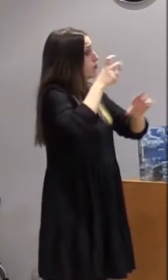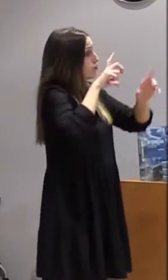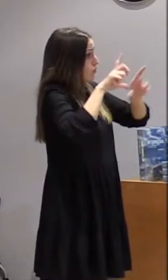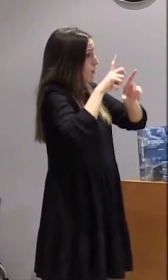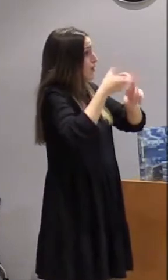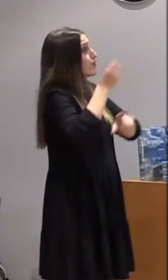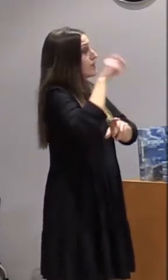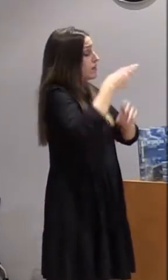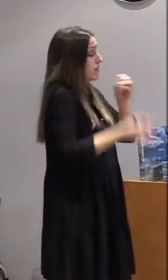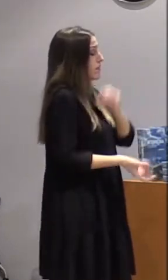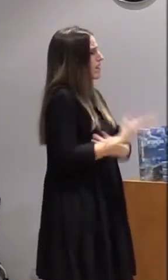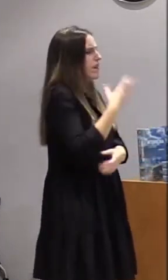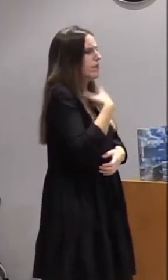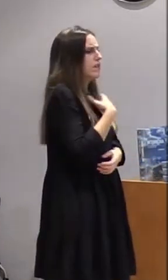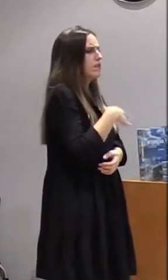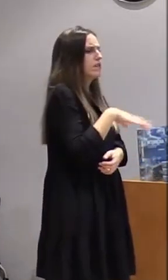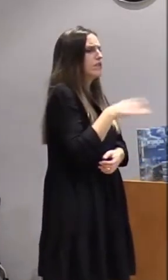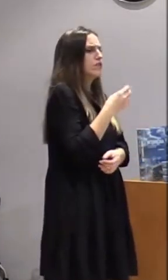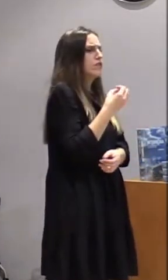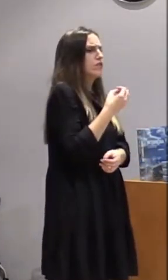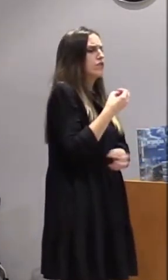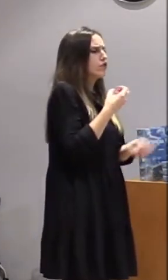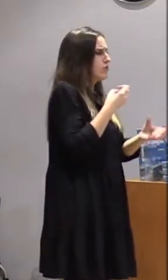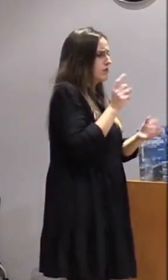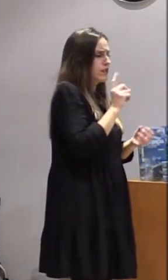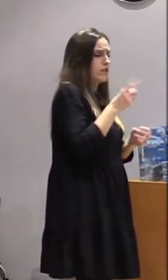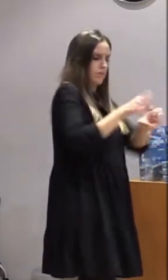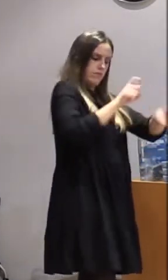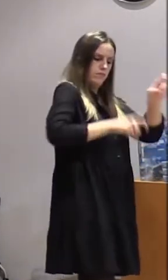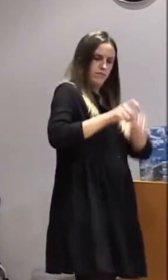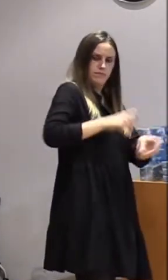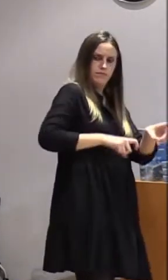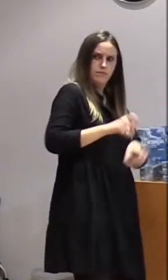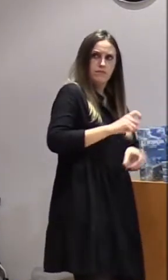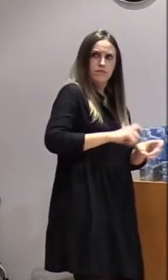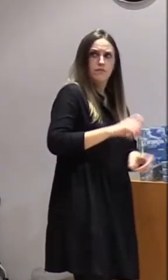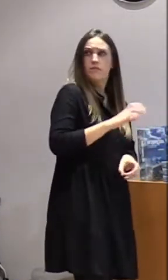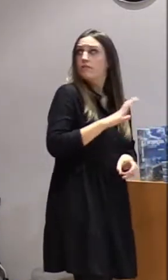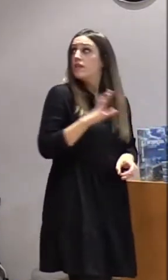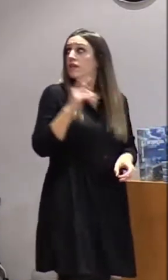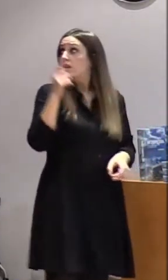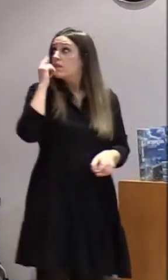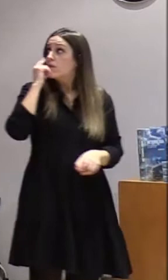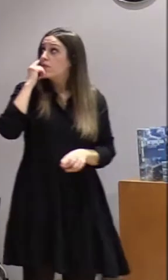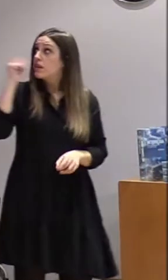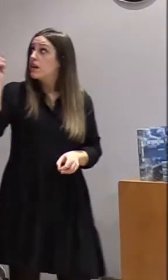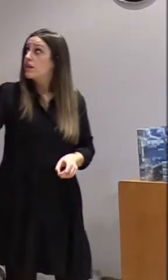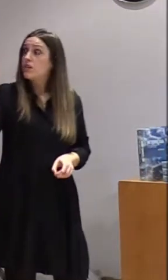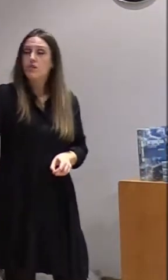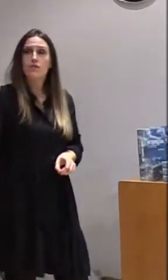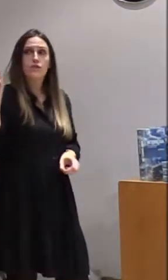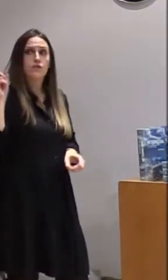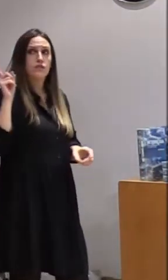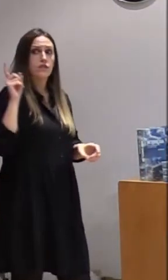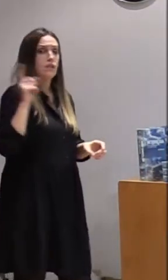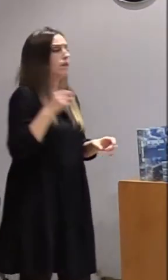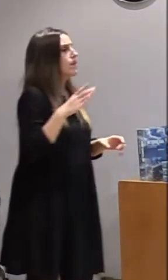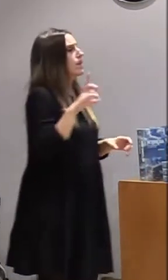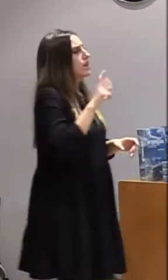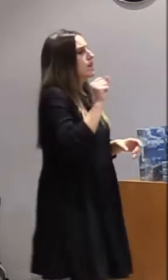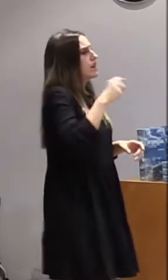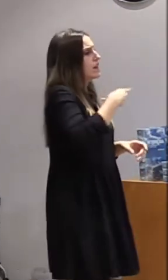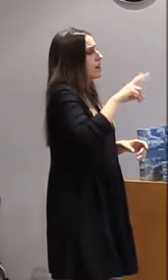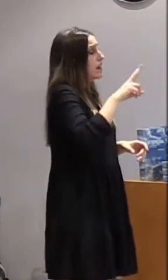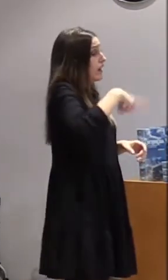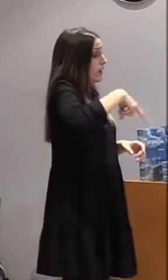encima, no lo he comentado, voy para atrás porque merece la pena que lo comente. Fijaros que la tormenta está justamente, la laguna Estigia, sabéis que es la laguna que